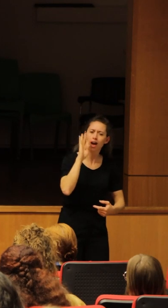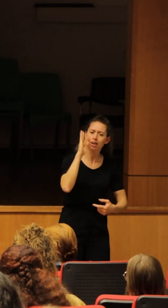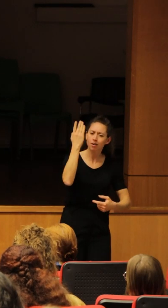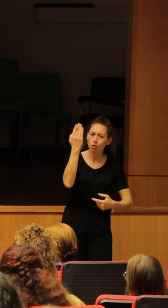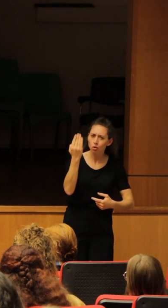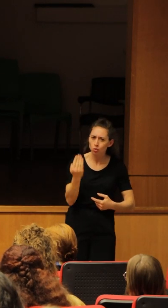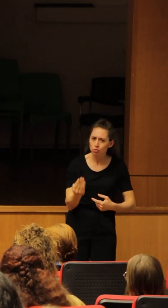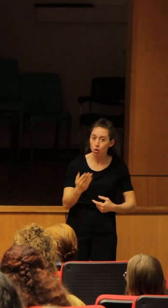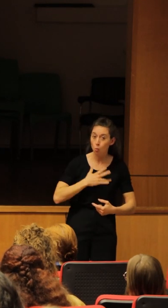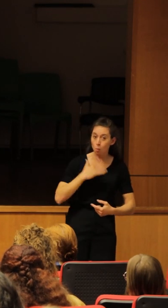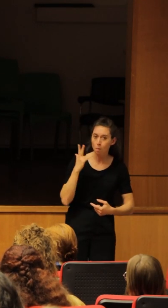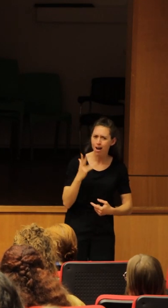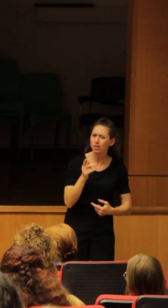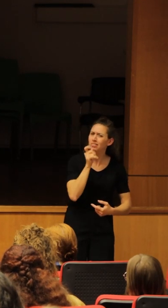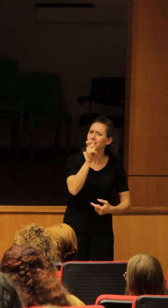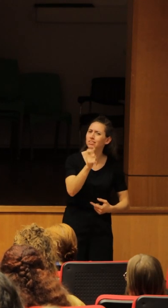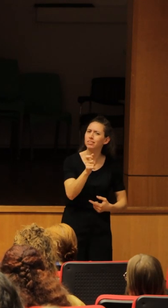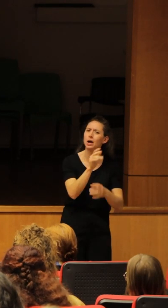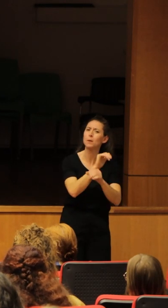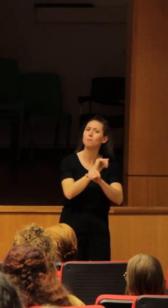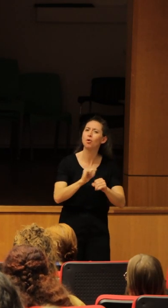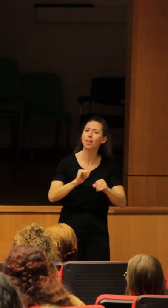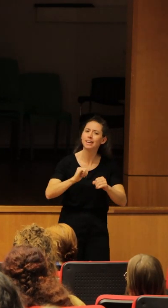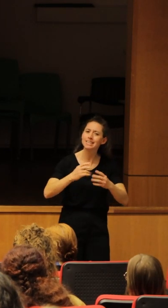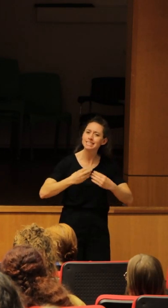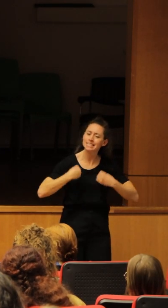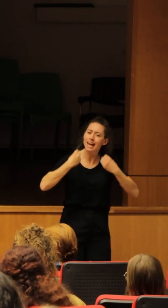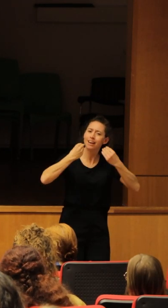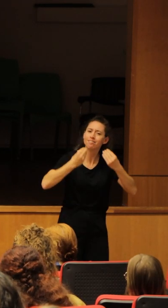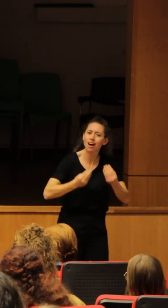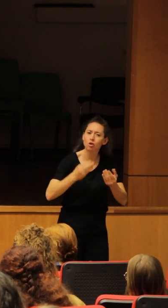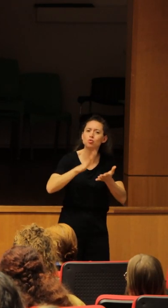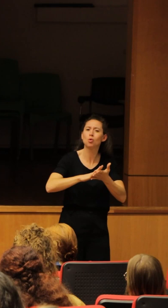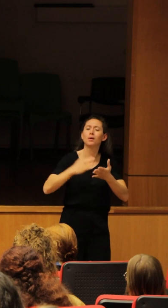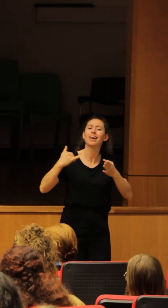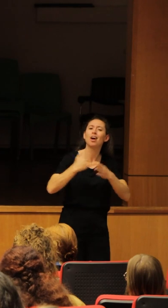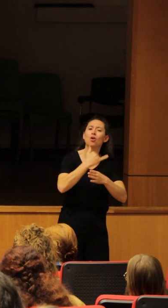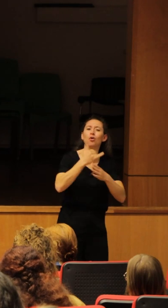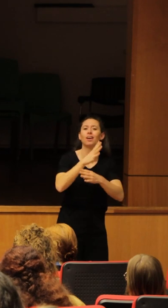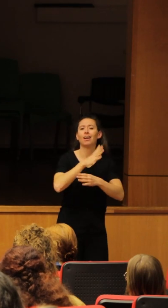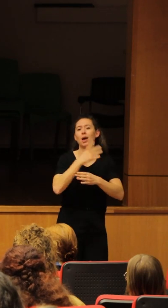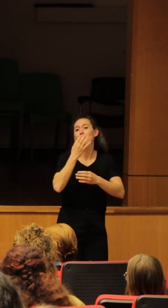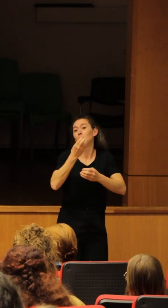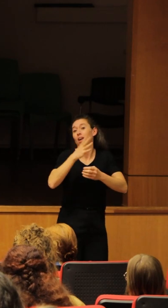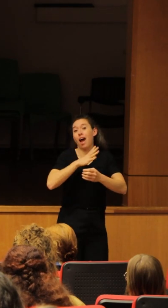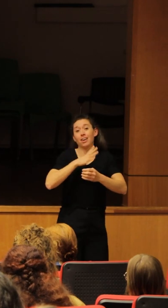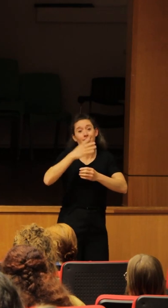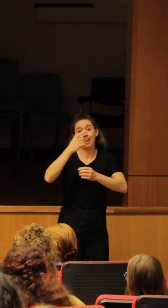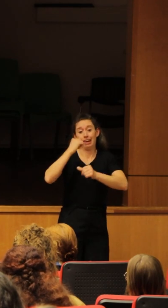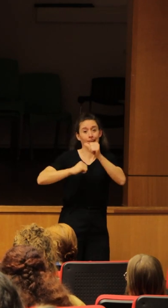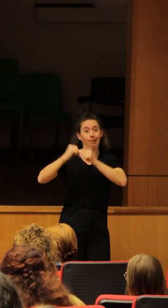humano significa rescatarlo de los errores de sus heridas.